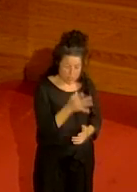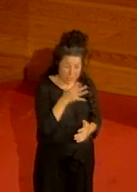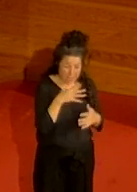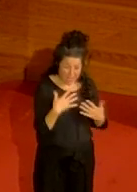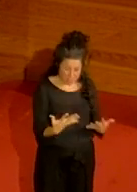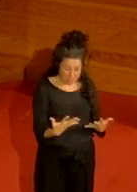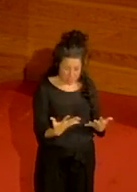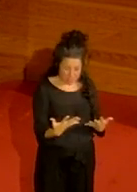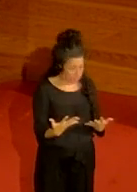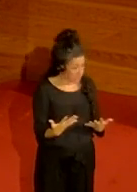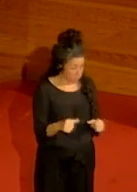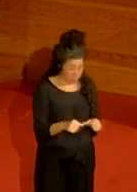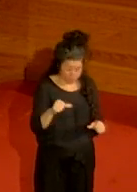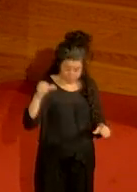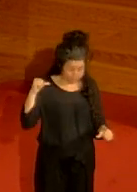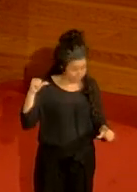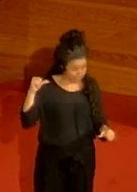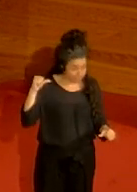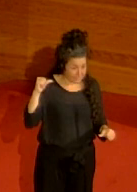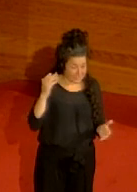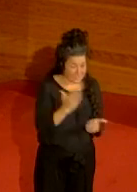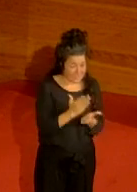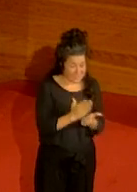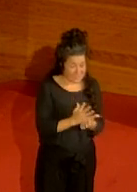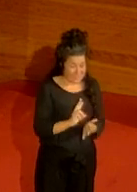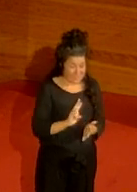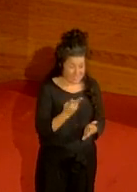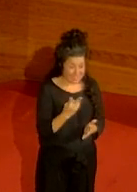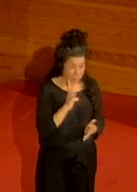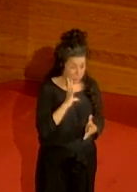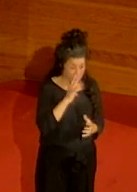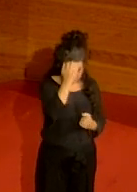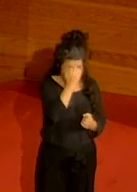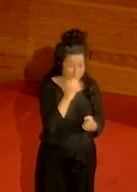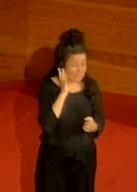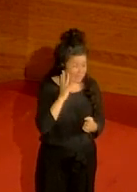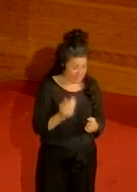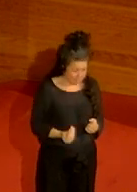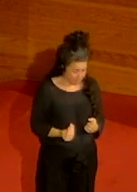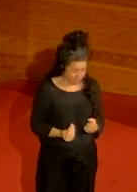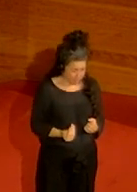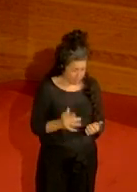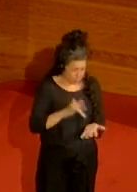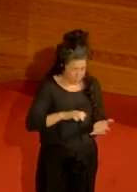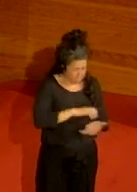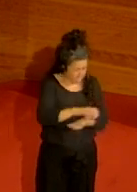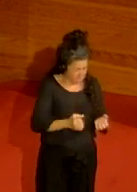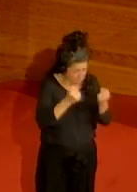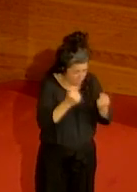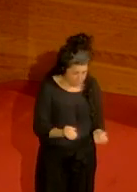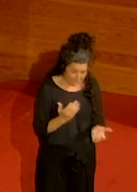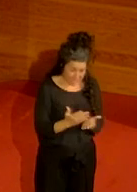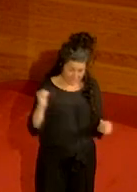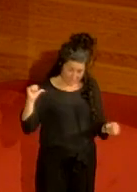que está ocurriendo no tiene precedentes desde la segunda entifada que fue un estallido de violencia brutal con lo cual el camino el camino en el que